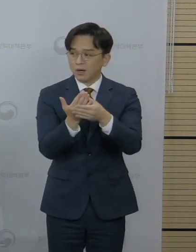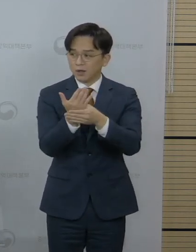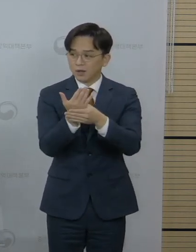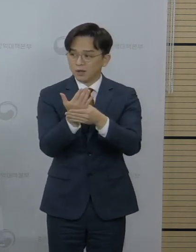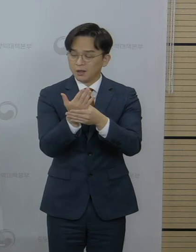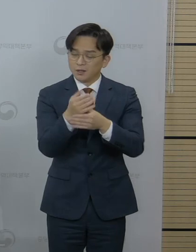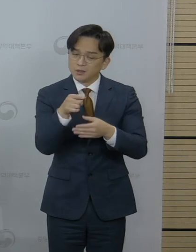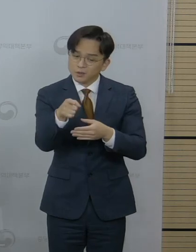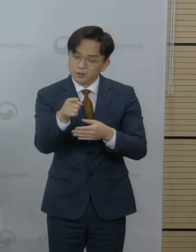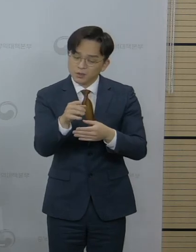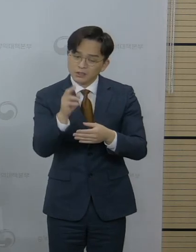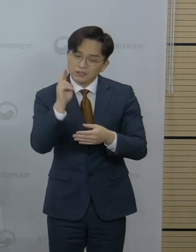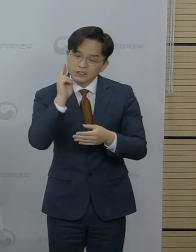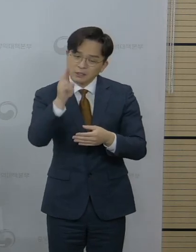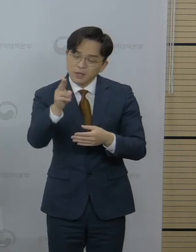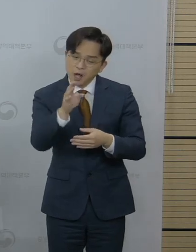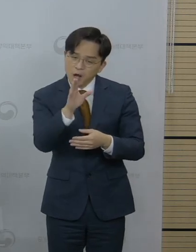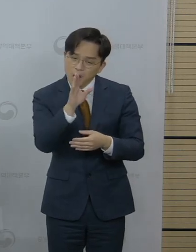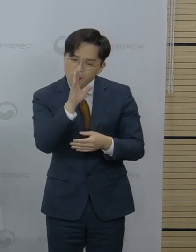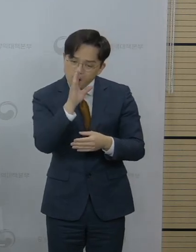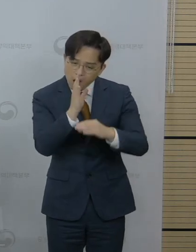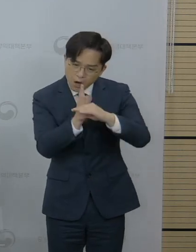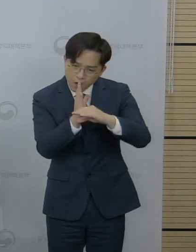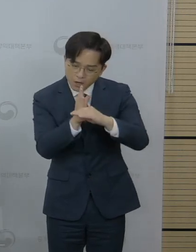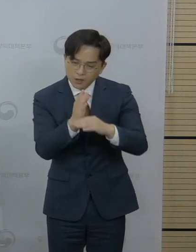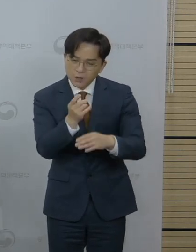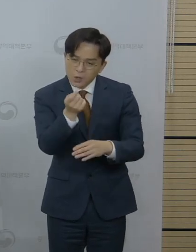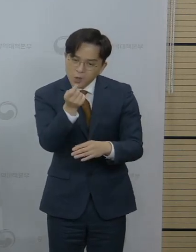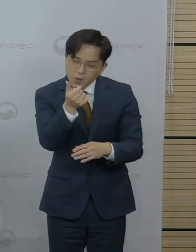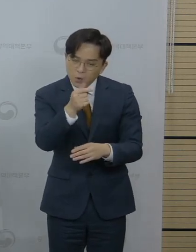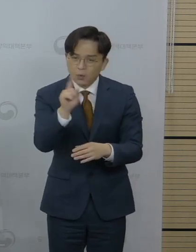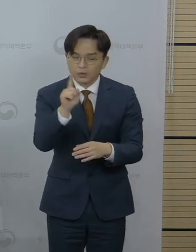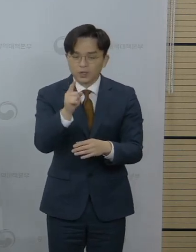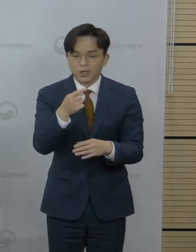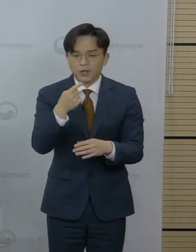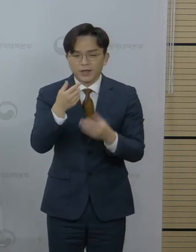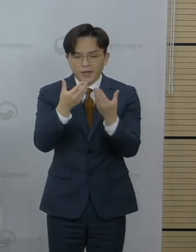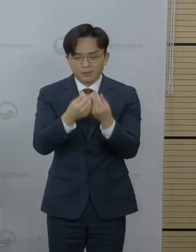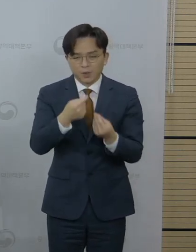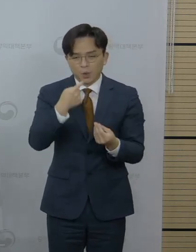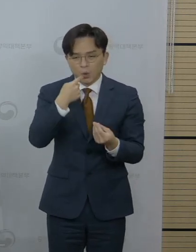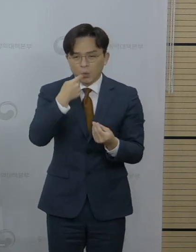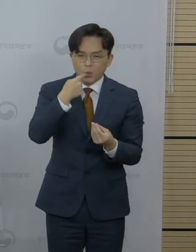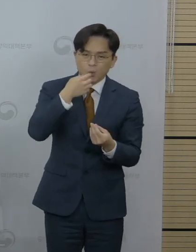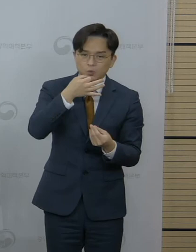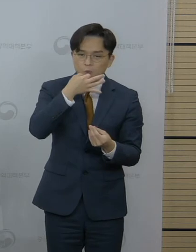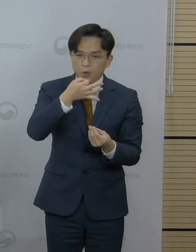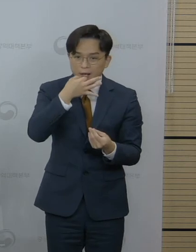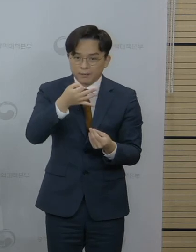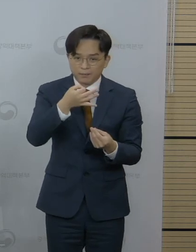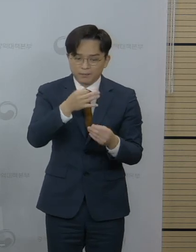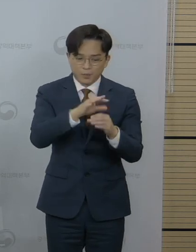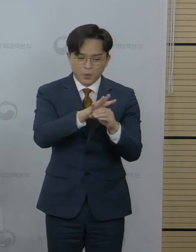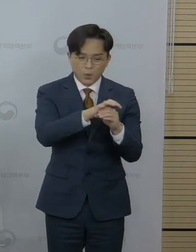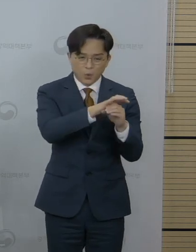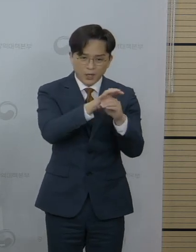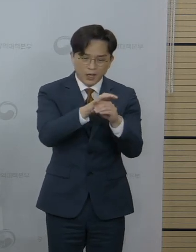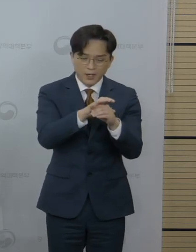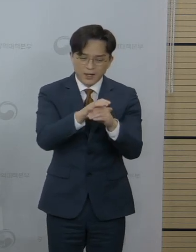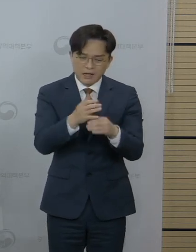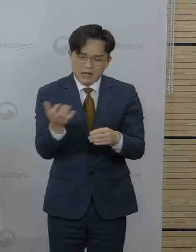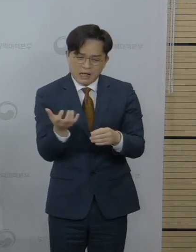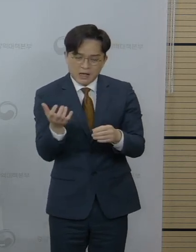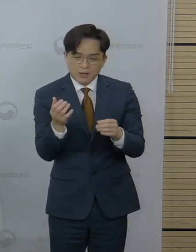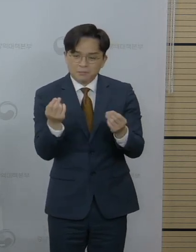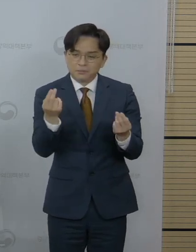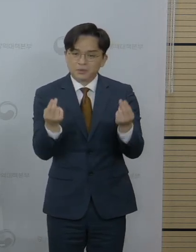네, 그 영국 정부에서 공식적으로 Public Health England, 즉 영국의